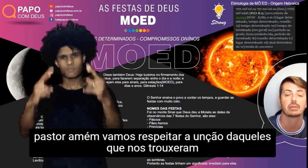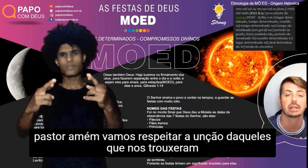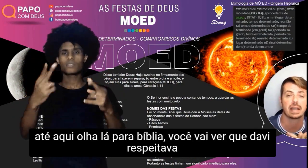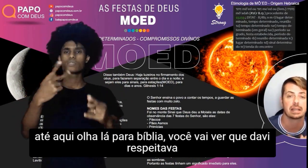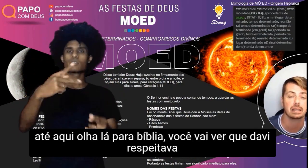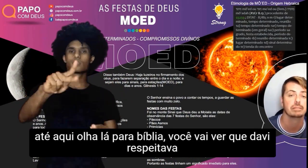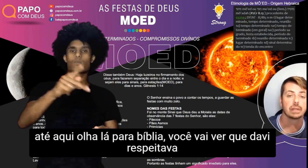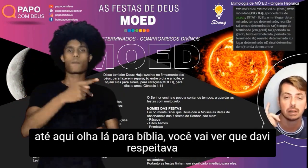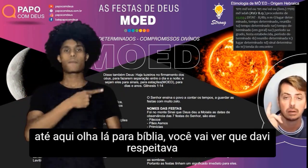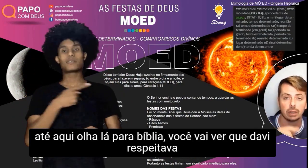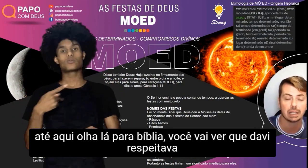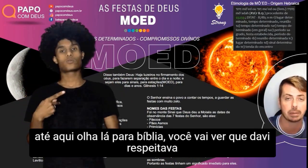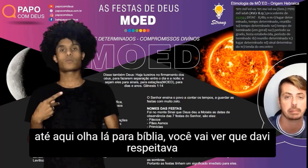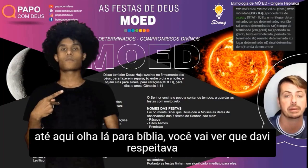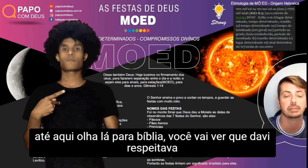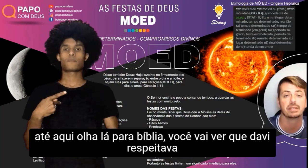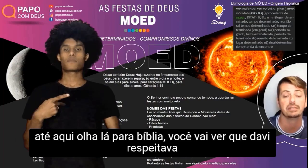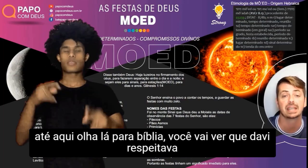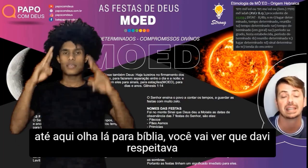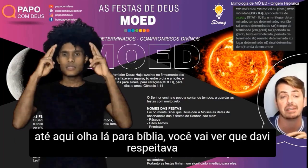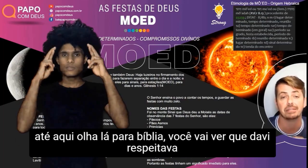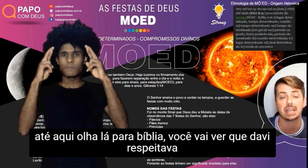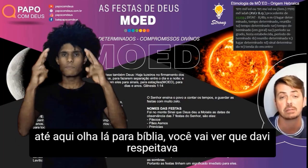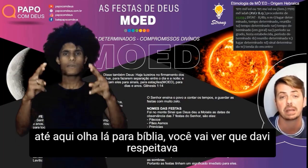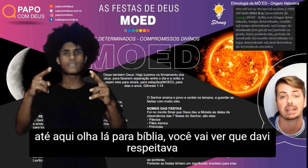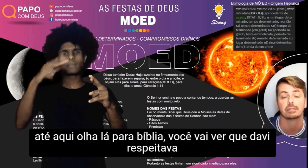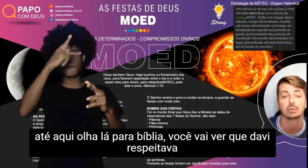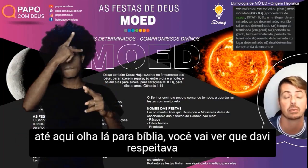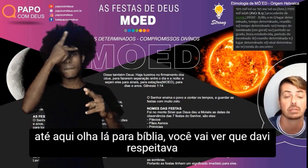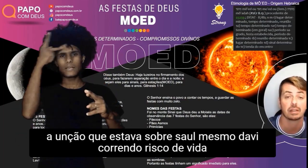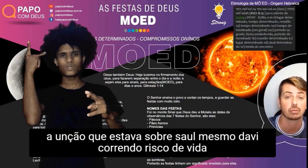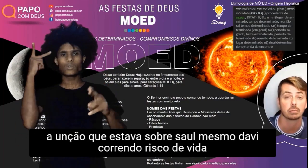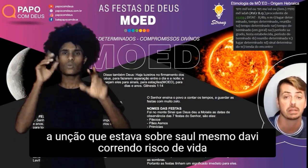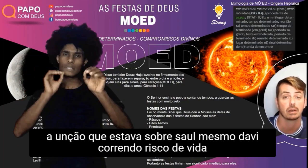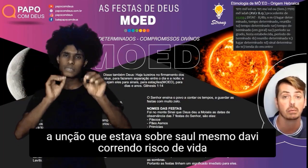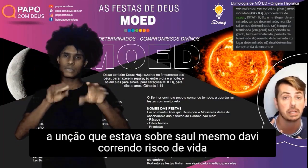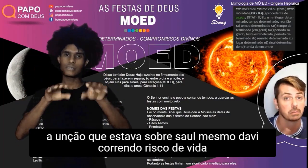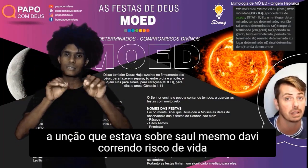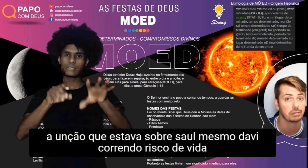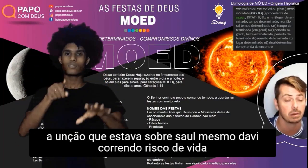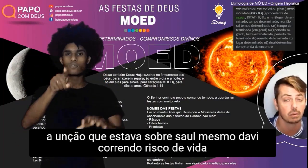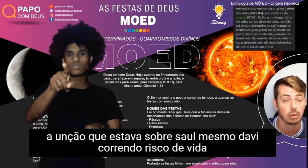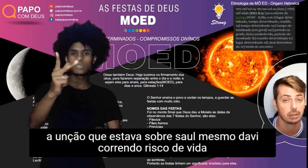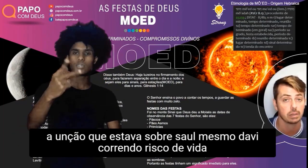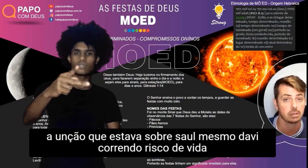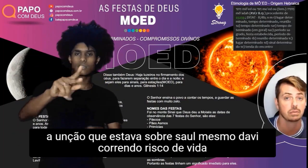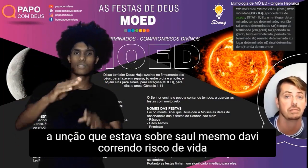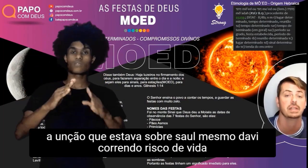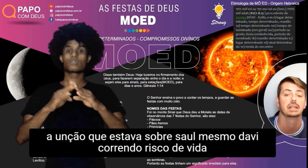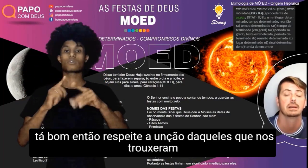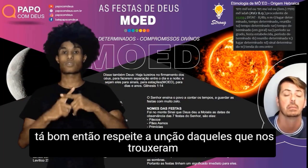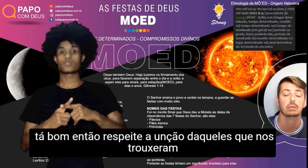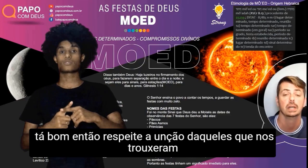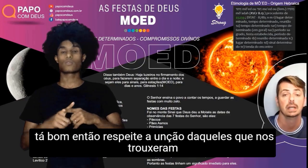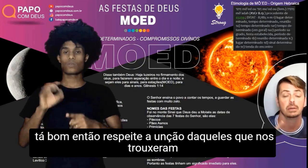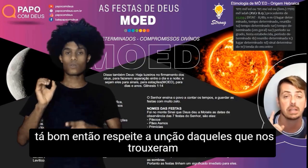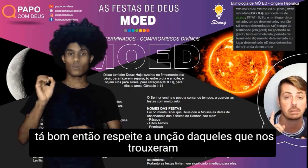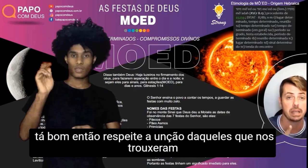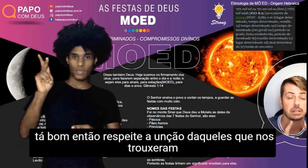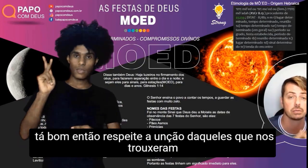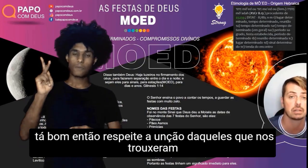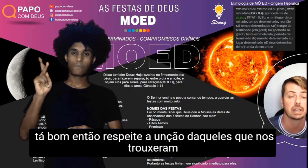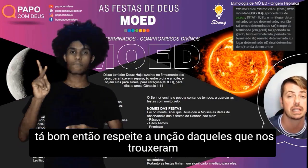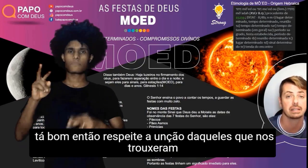nos trouxeram até aqui. Olha lá para a Bíblia, você vai ver que Davi respeitava a unção que estava sobre Saul, mesmo Davi correndo risco de vida, tá bom?